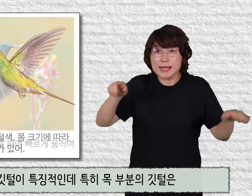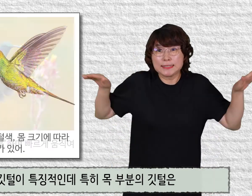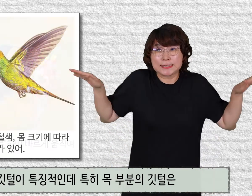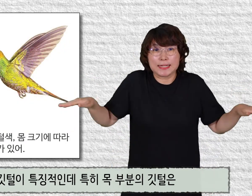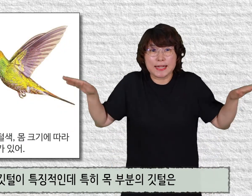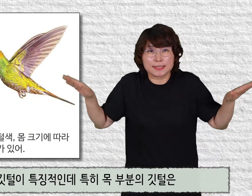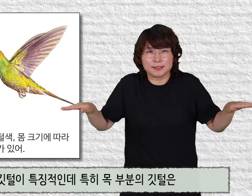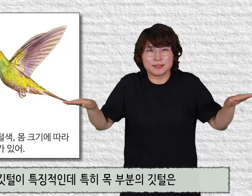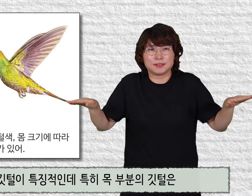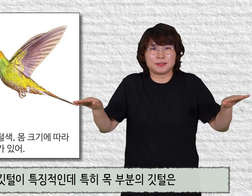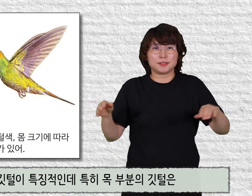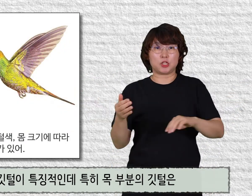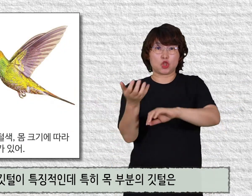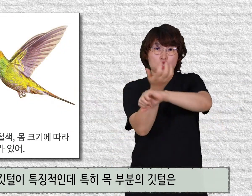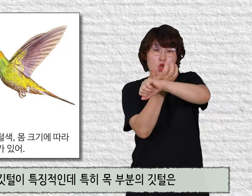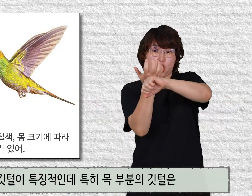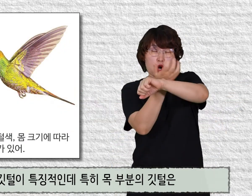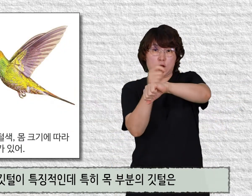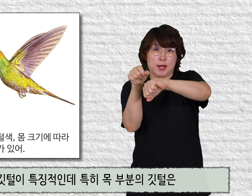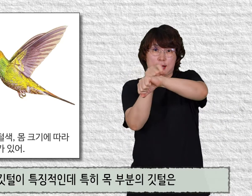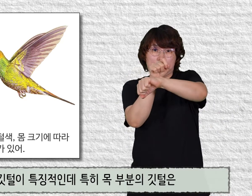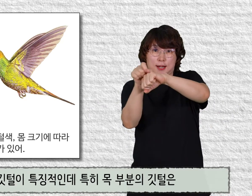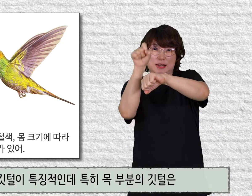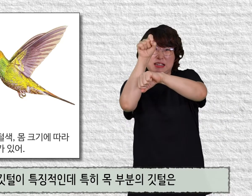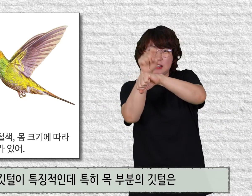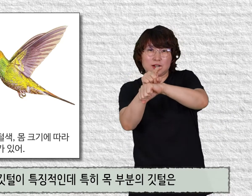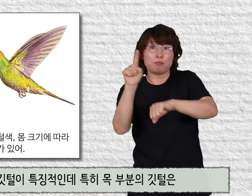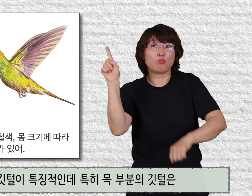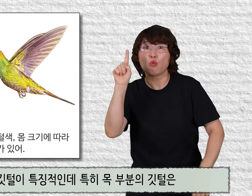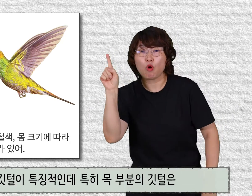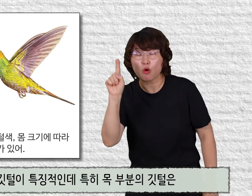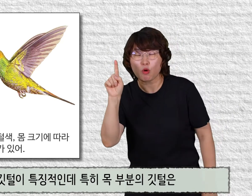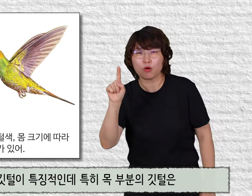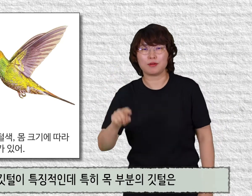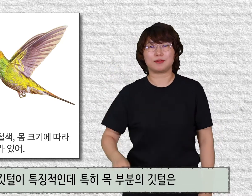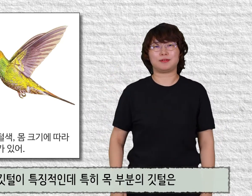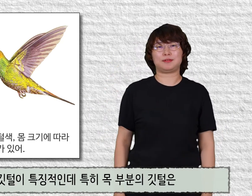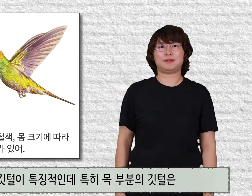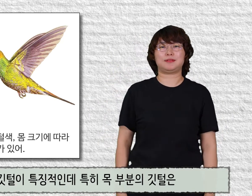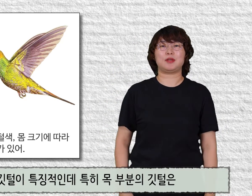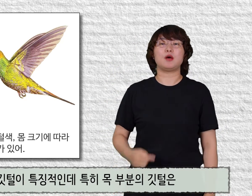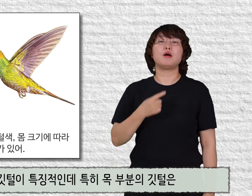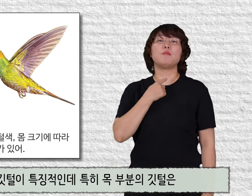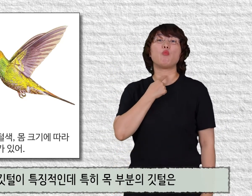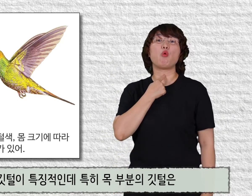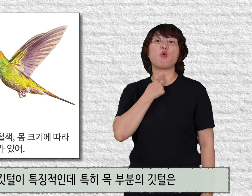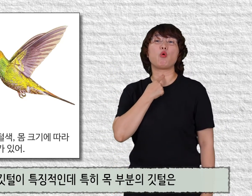벌새는 깃털이 특징적인데 특히 목 부분의 깃털은